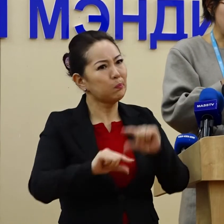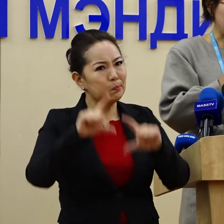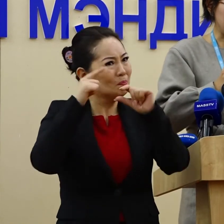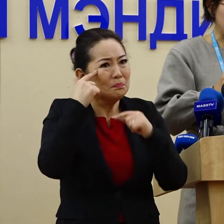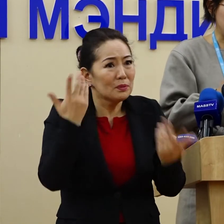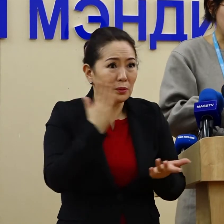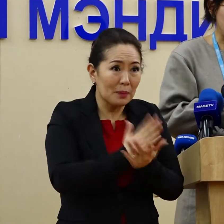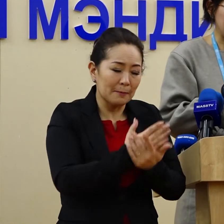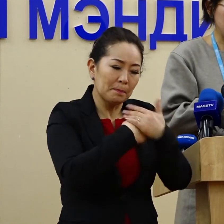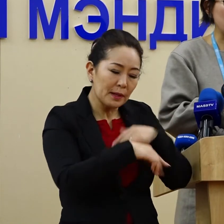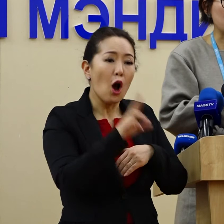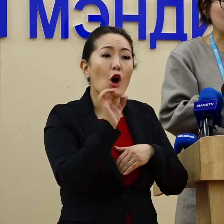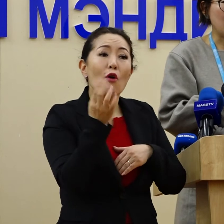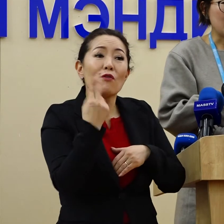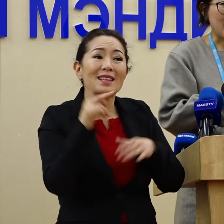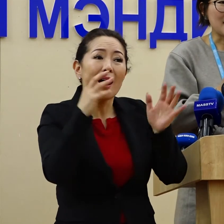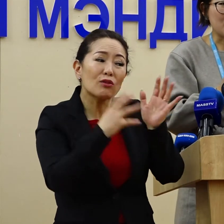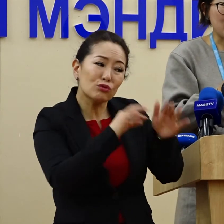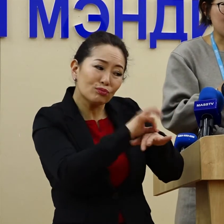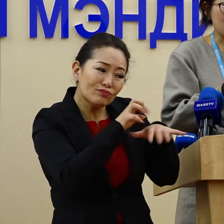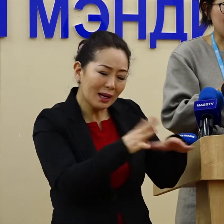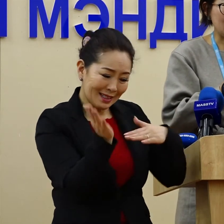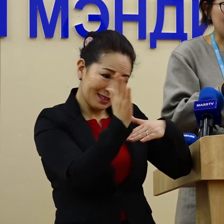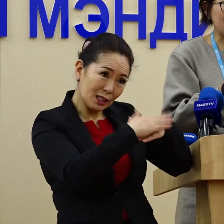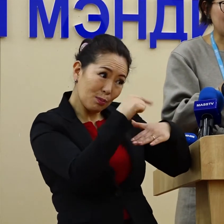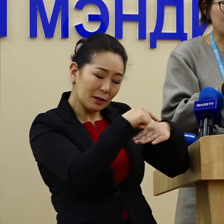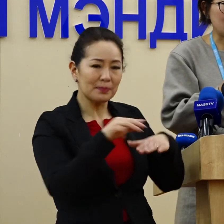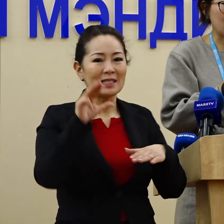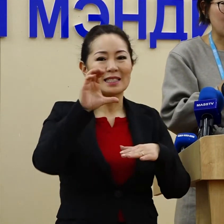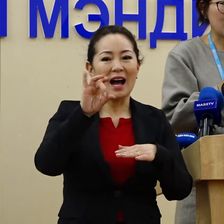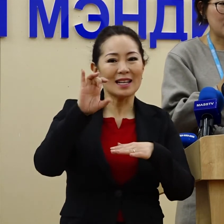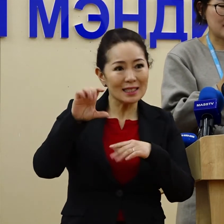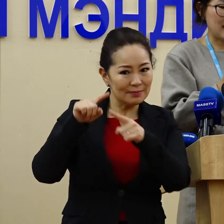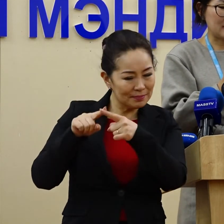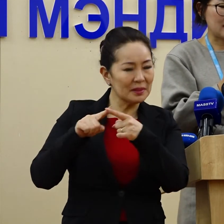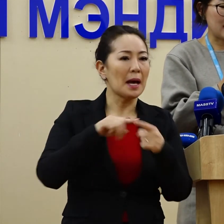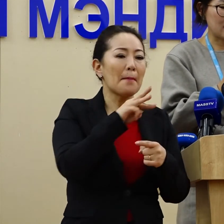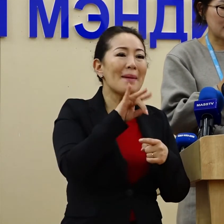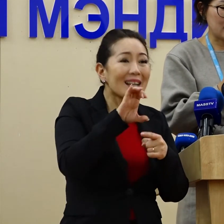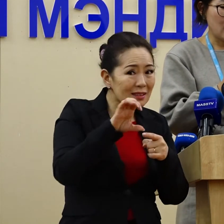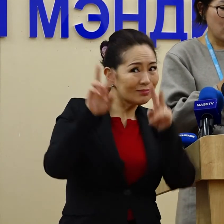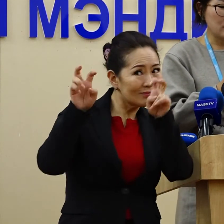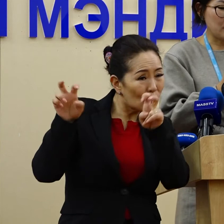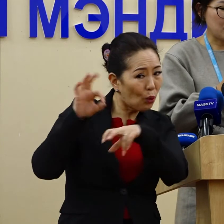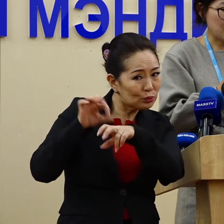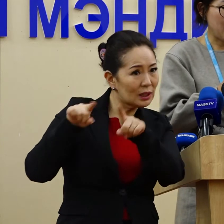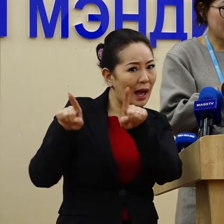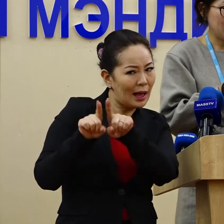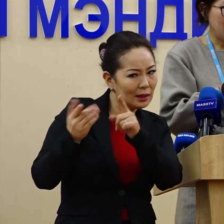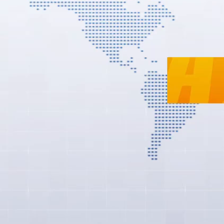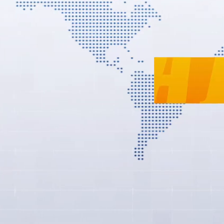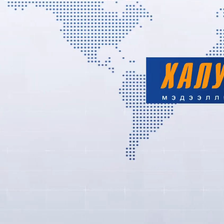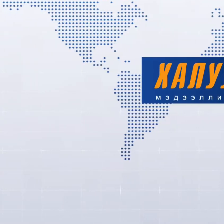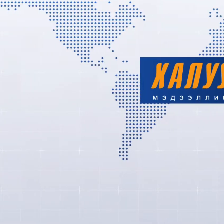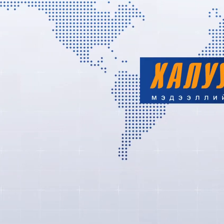COVID-19 халдварын насварлалтын түвшин SARS, MERS зэрэг адилхан одоо энэ коронавирусын халдвартай харьцуулахад өндөр биш байна.